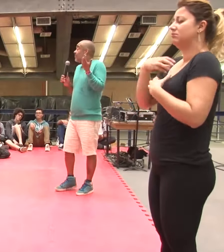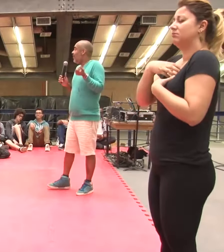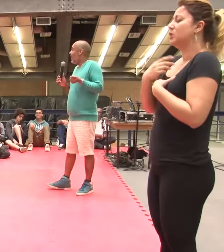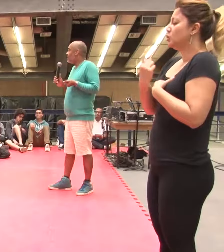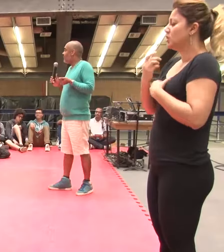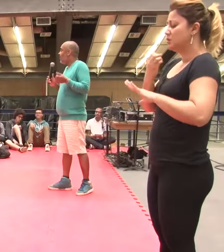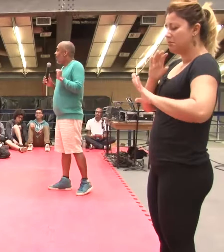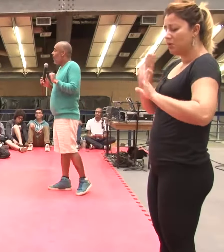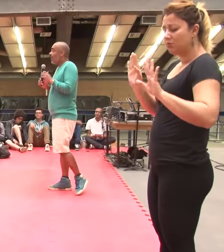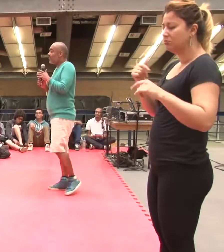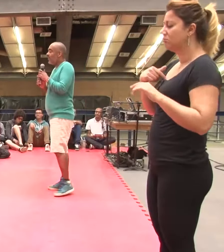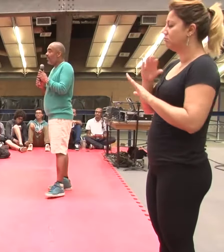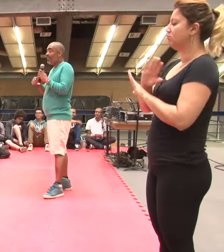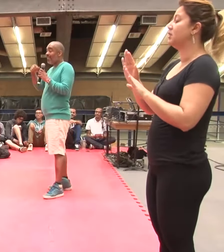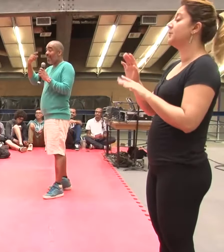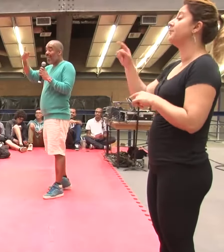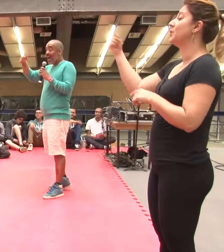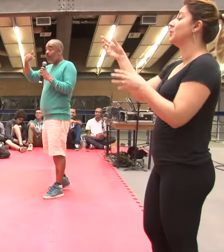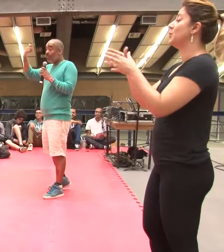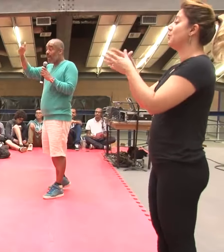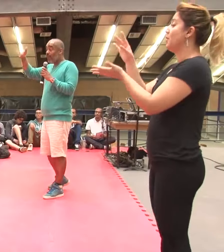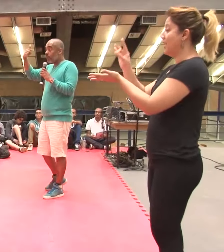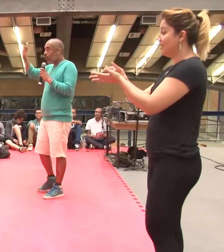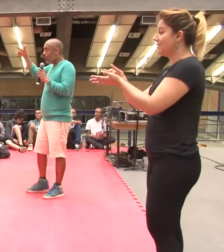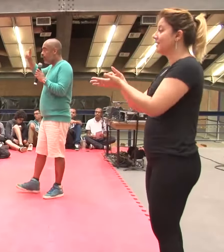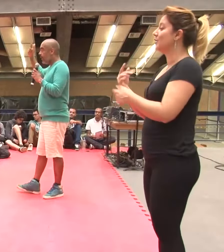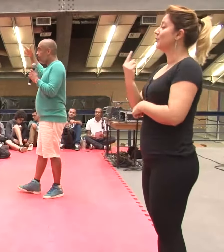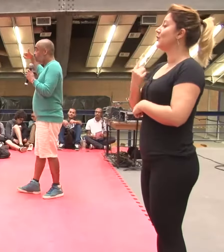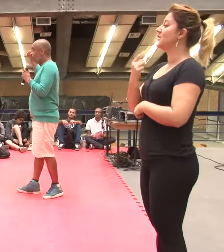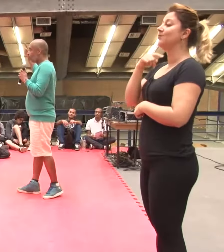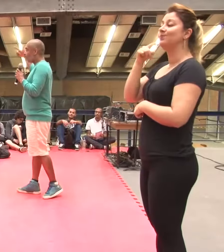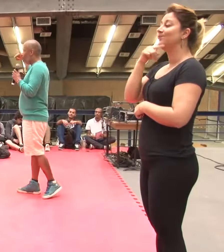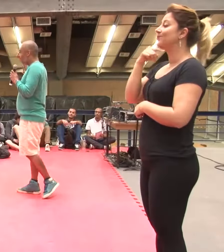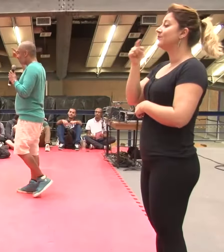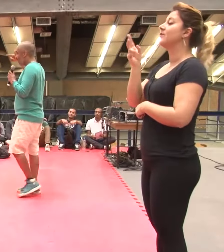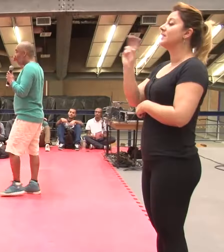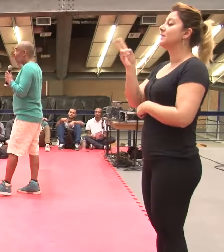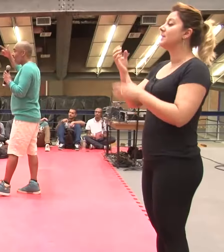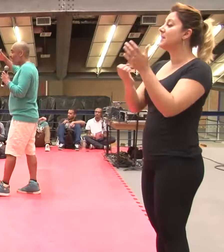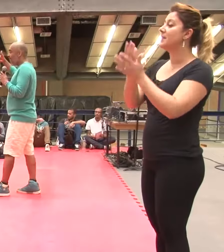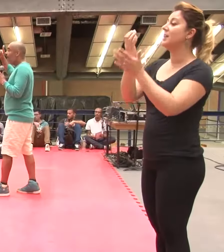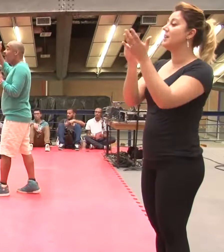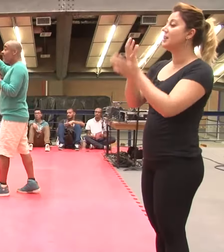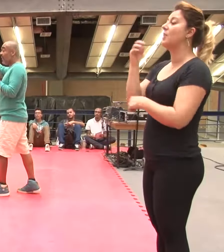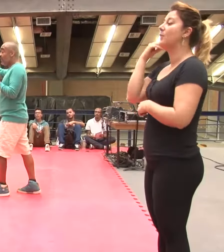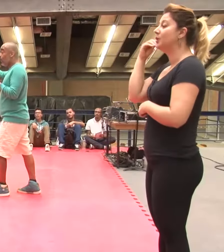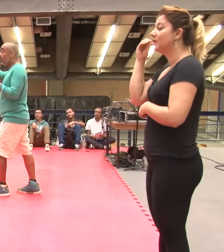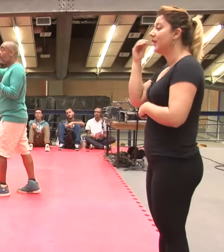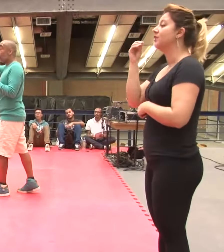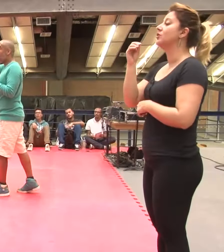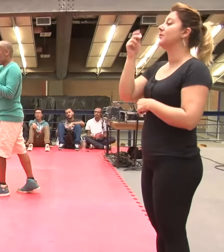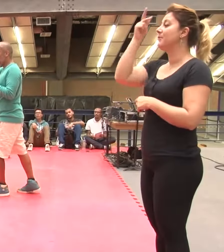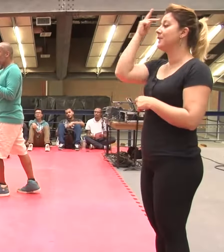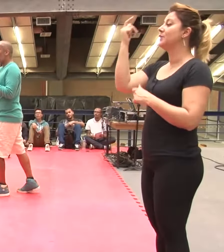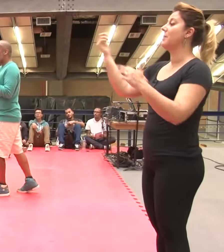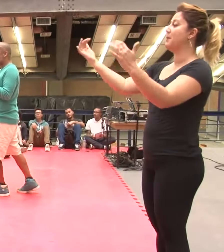se acha o máximo. O realista não, ele está o tempo todo criando condições para ganhar seguidores